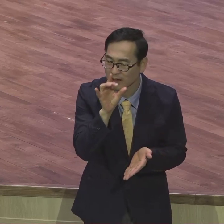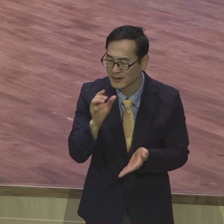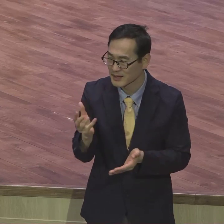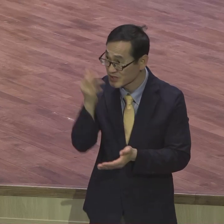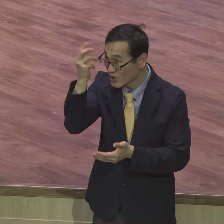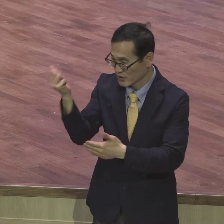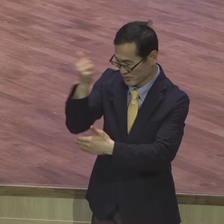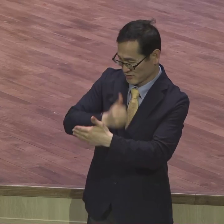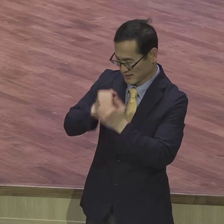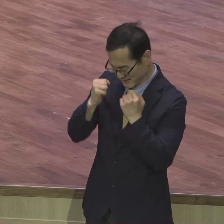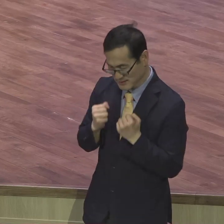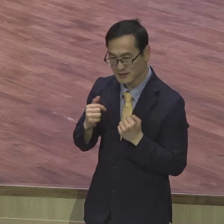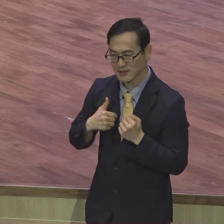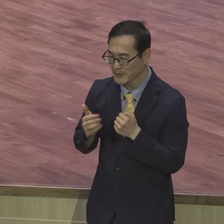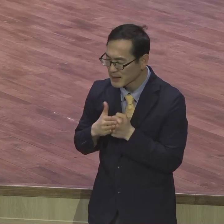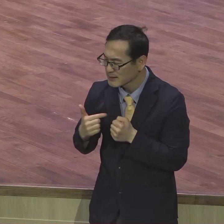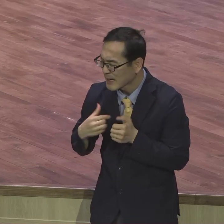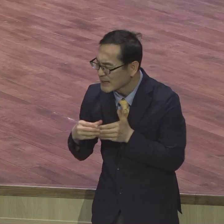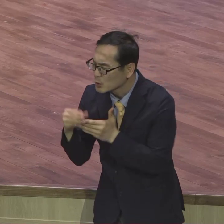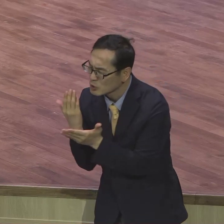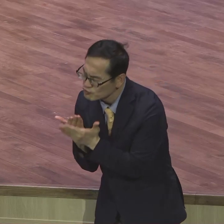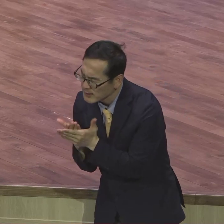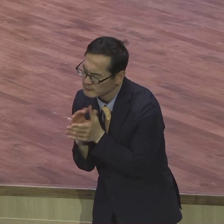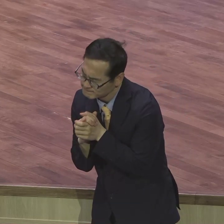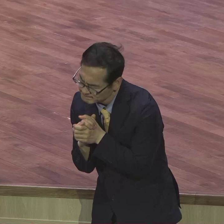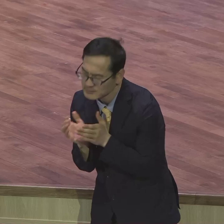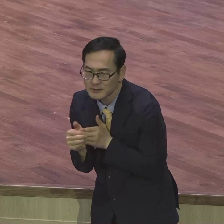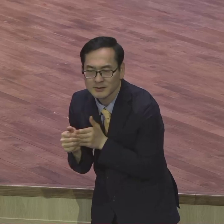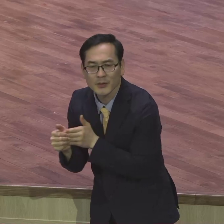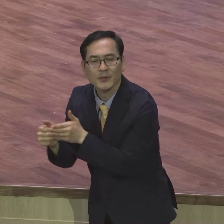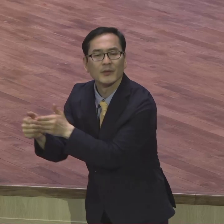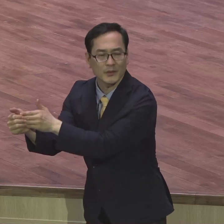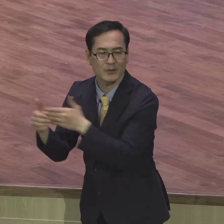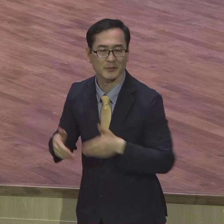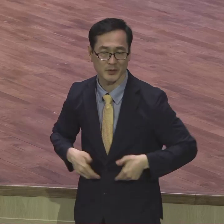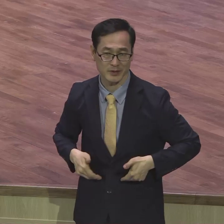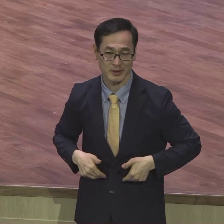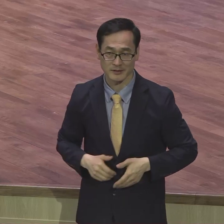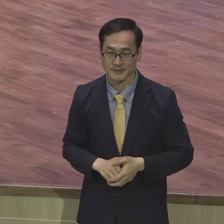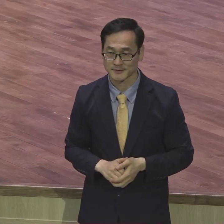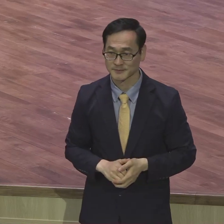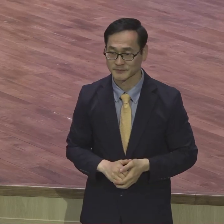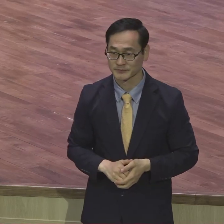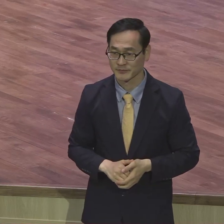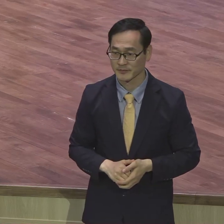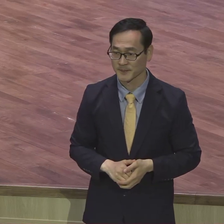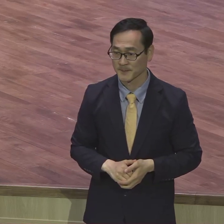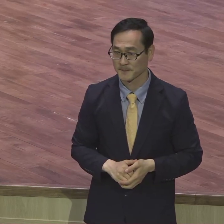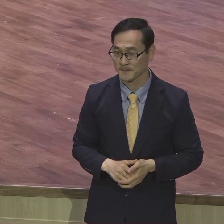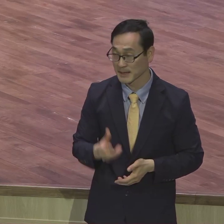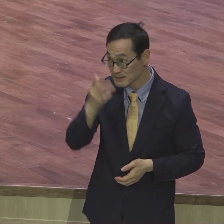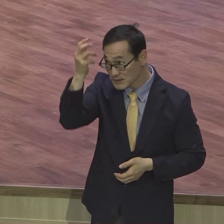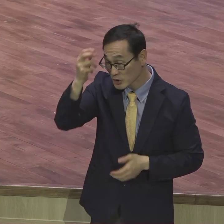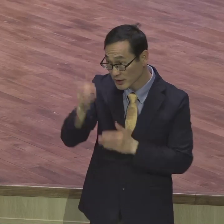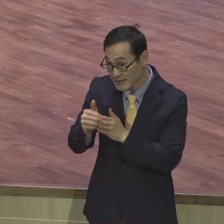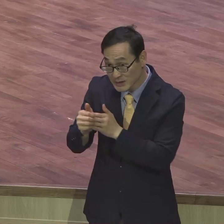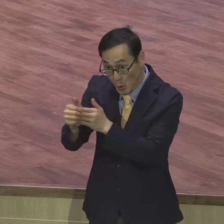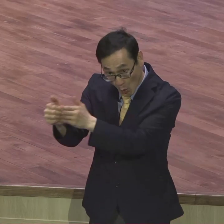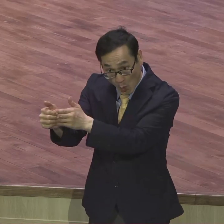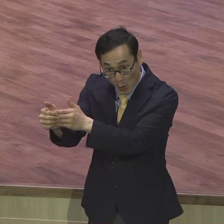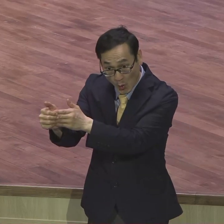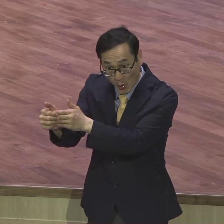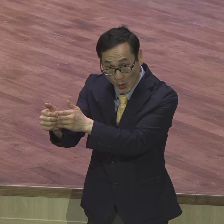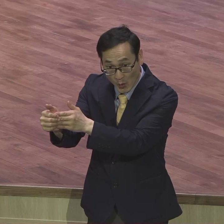계시니까 그분이 인도를 받는 삶이 중요해요. 그런데 성령 인도 받자 성령 인도 받는다 이 말은 가장